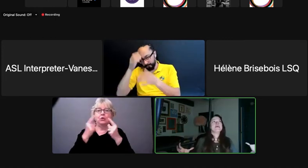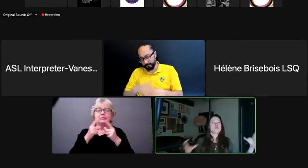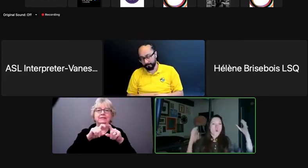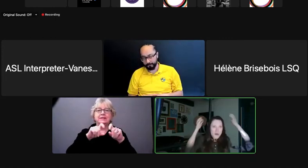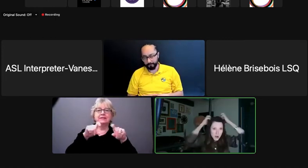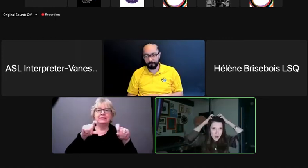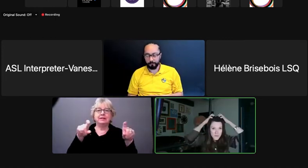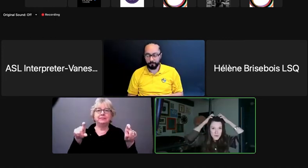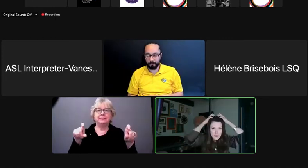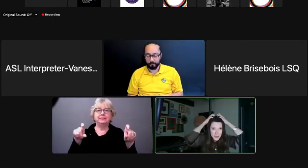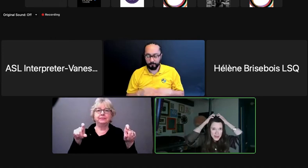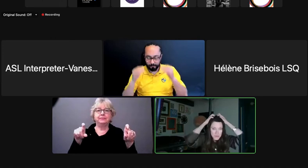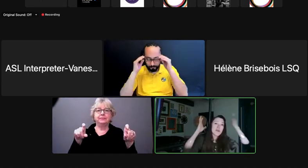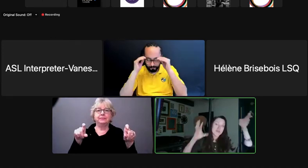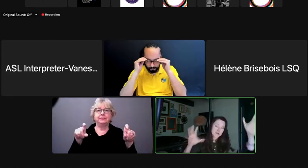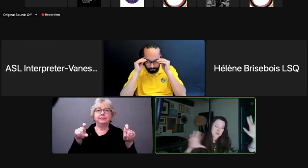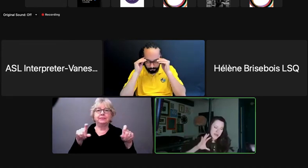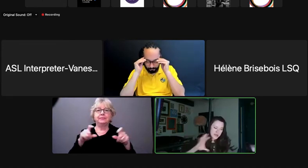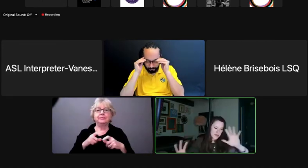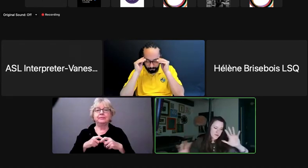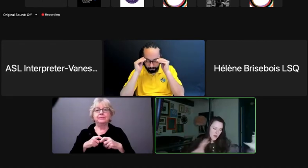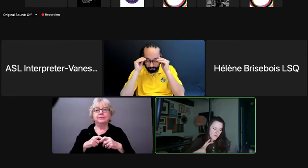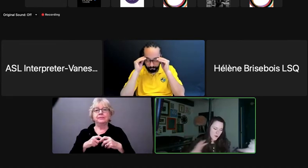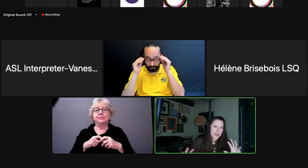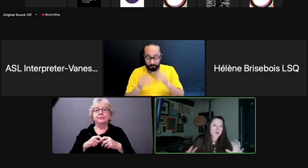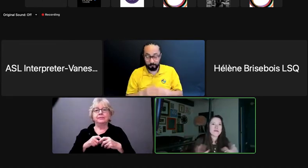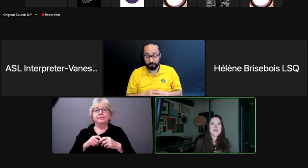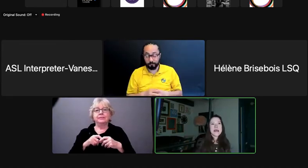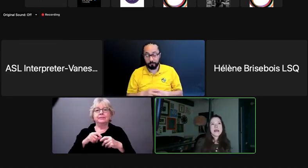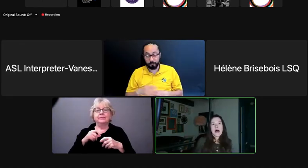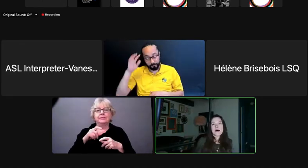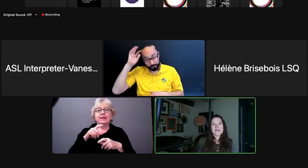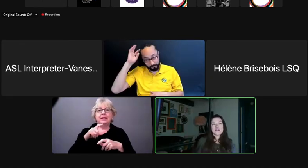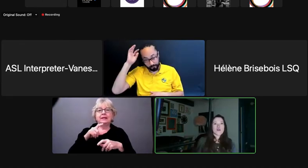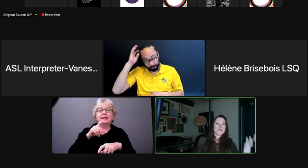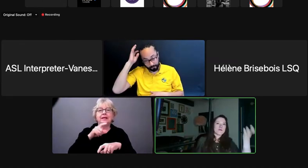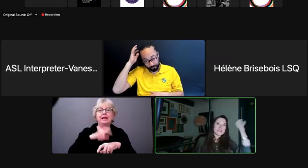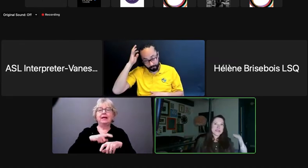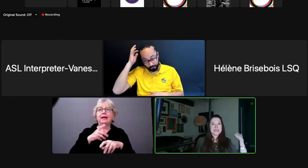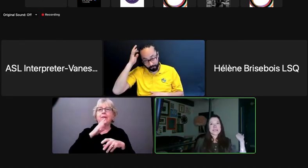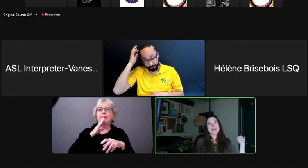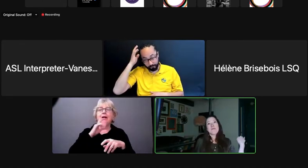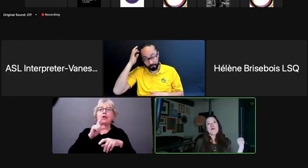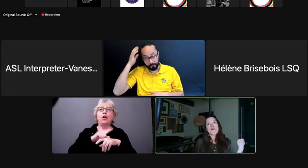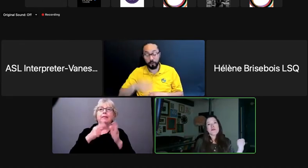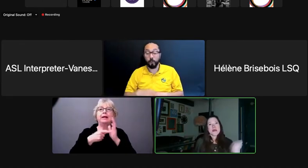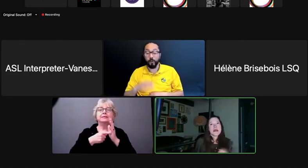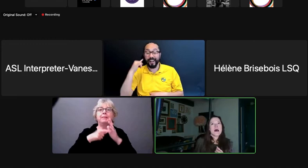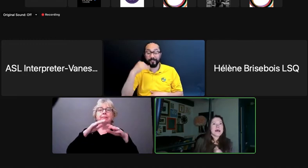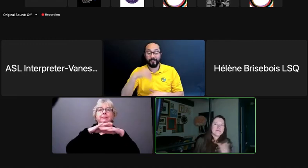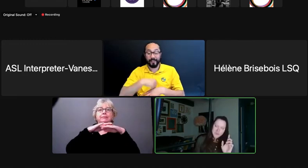alors de façon générale dans un espace par exemple de théâtre ou de conférence